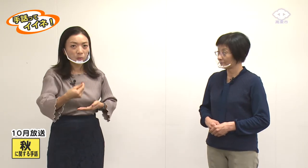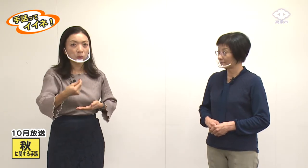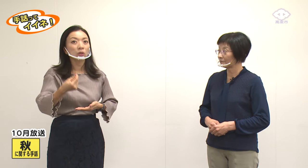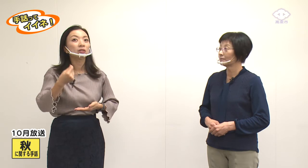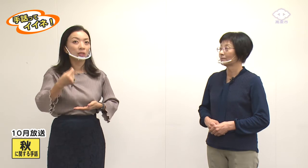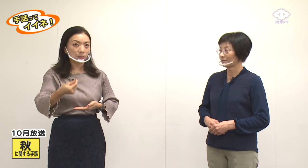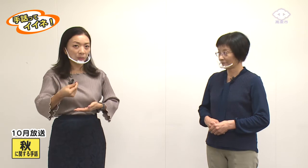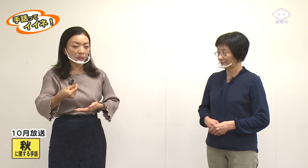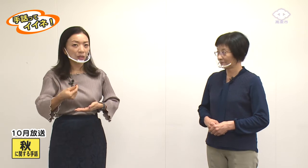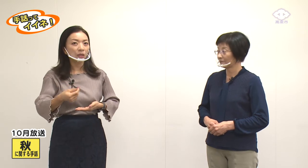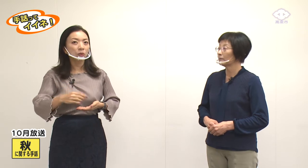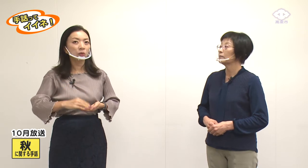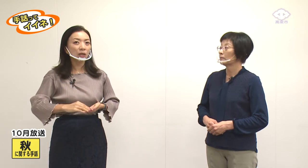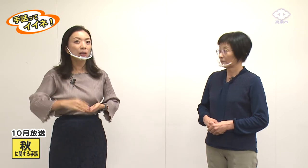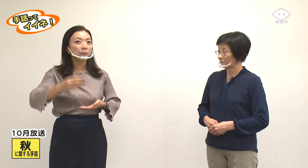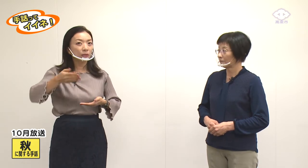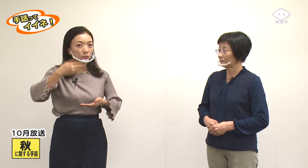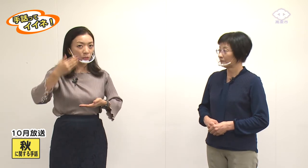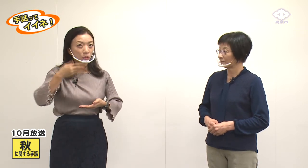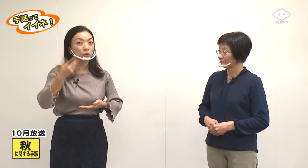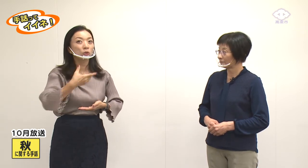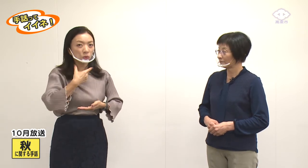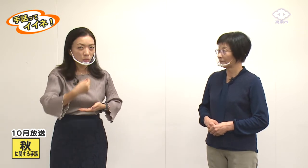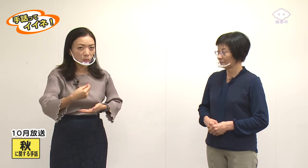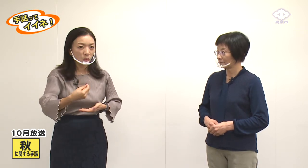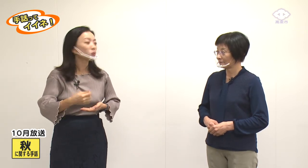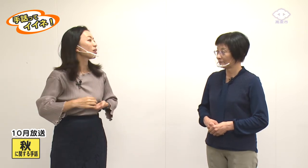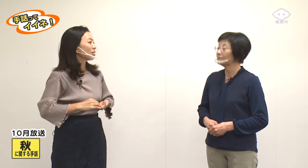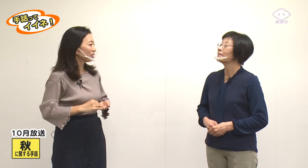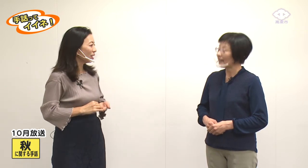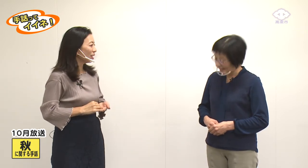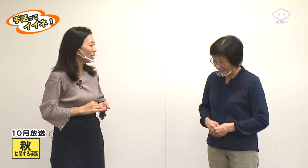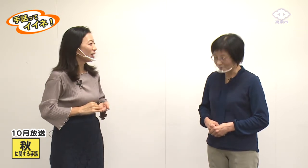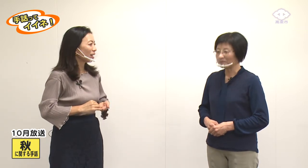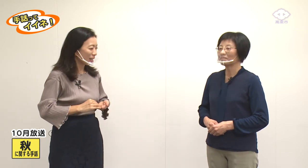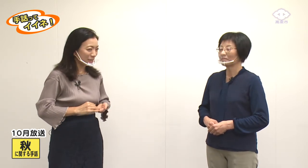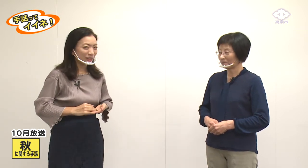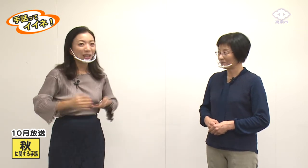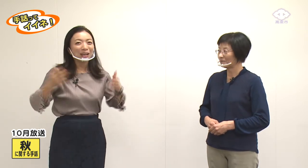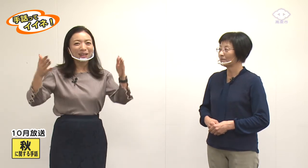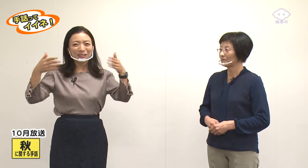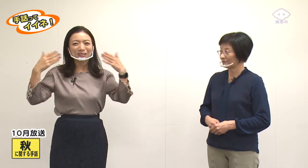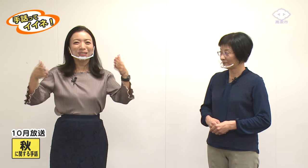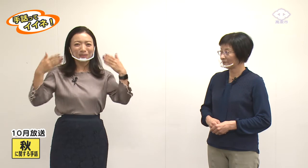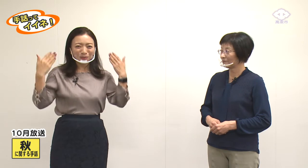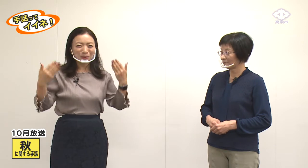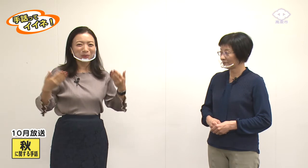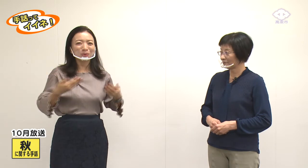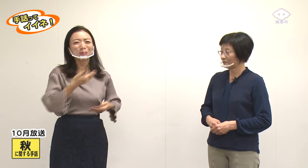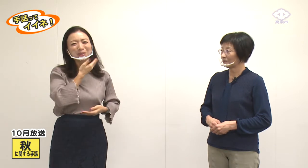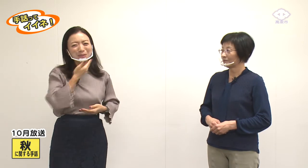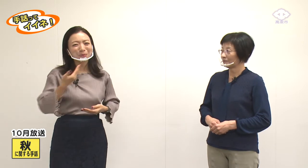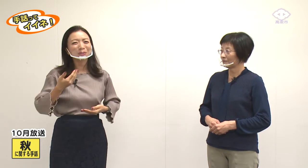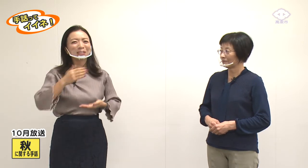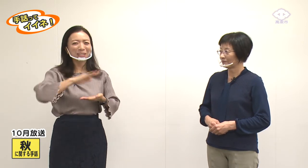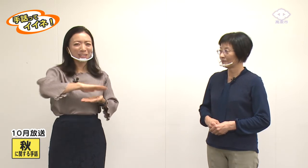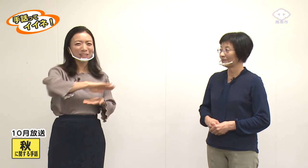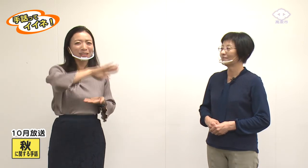表現されましたが、これがまあ食欲っていうことなんですね。 はい、 はい、 秋になるとこう美味しいものがねたく